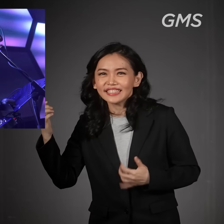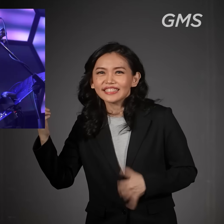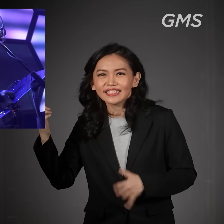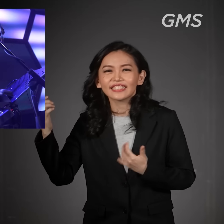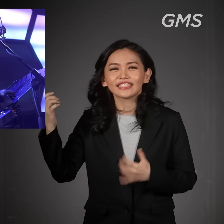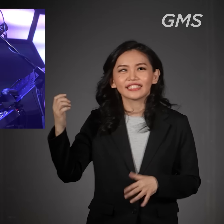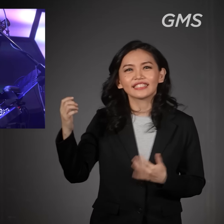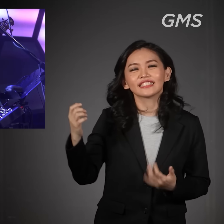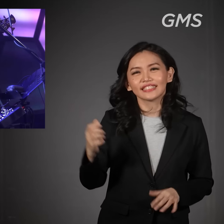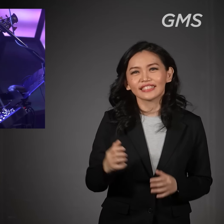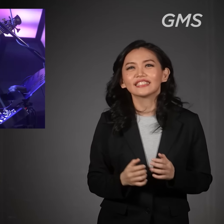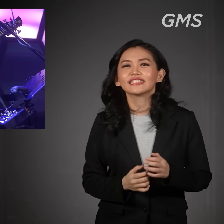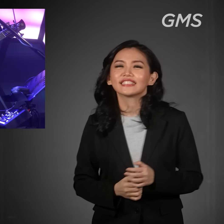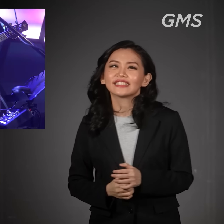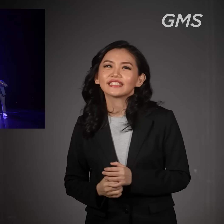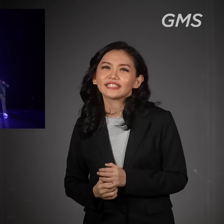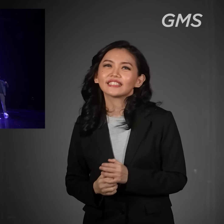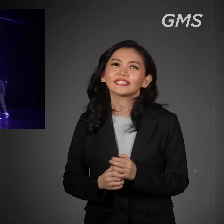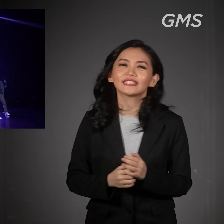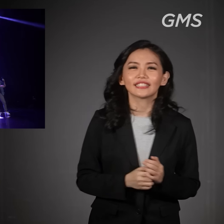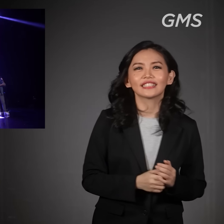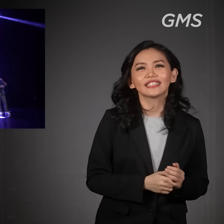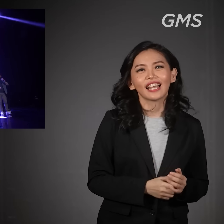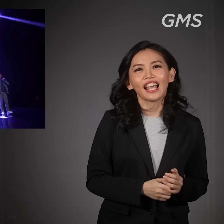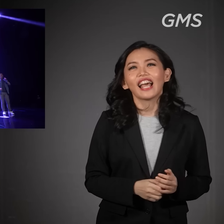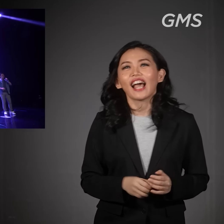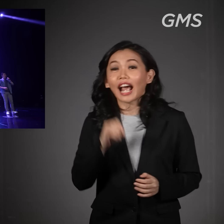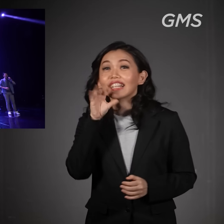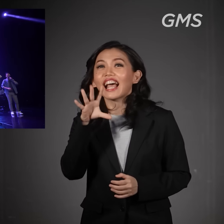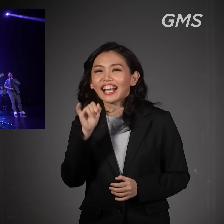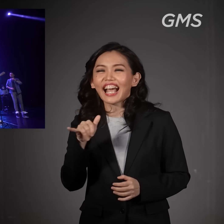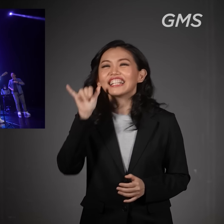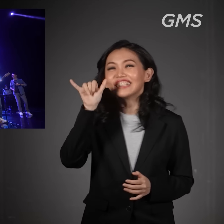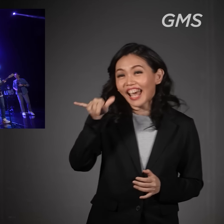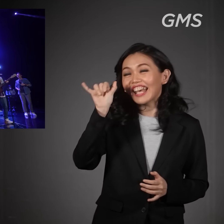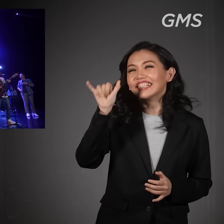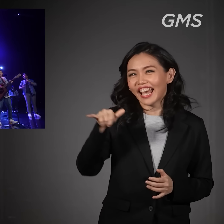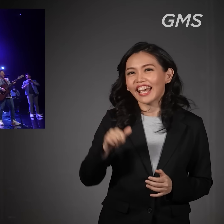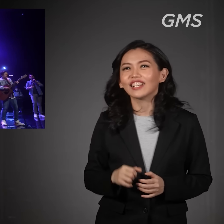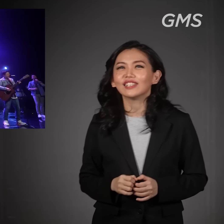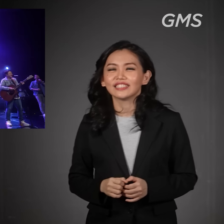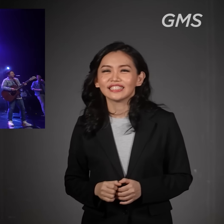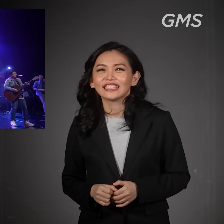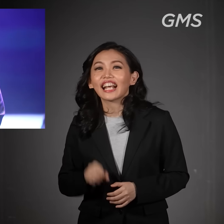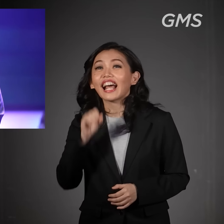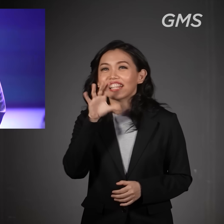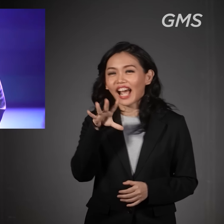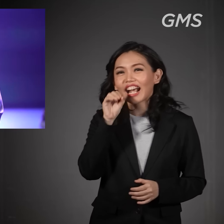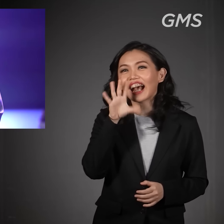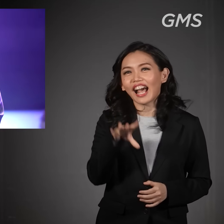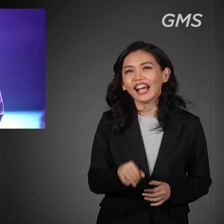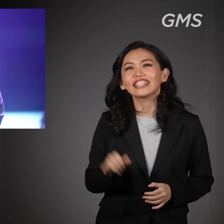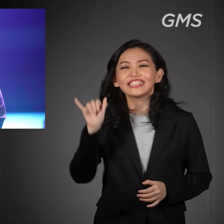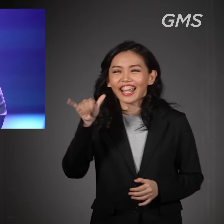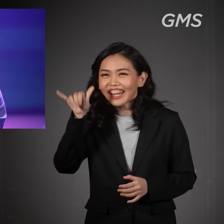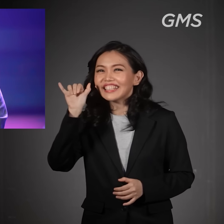Here we go. 1, 2, 3, say yeah, yeah, yeah. Say